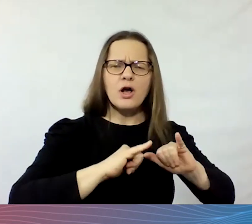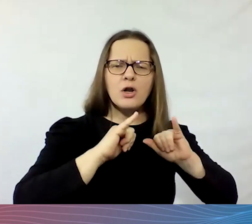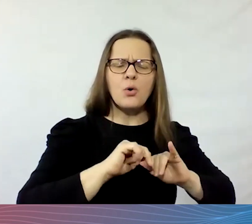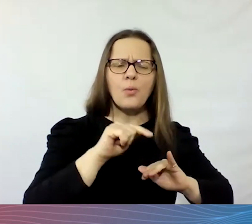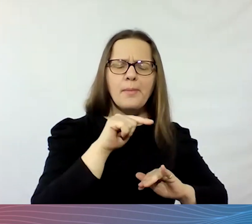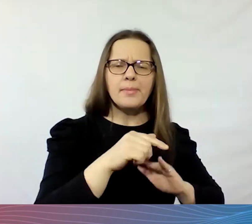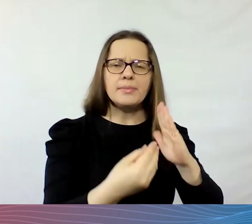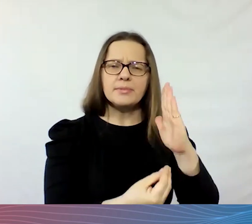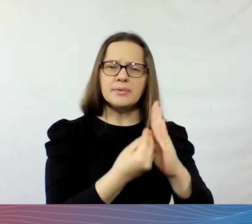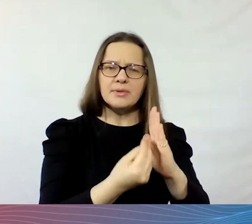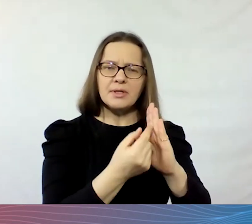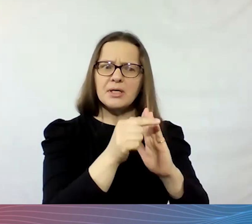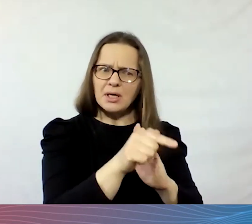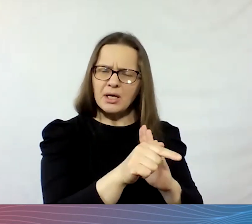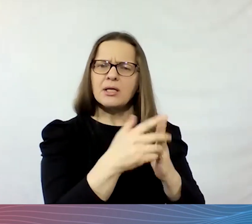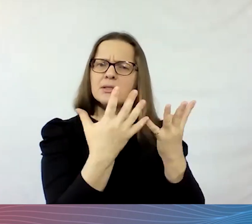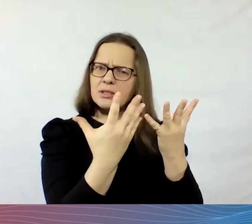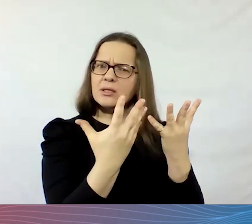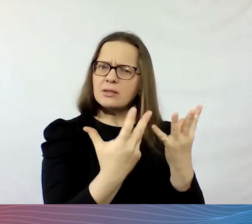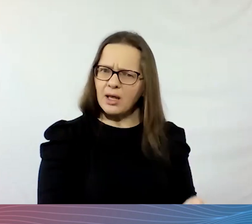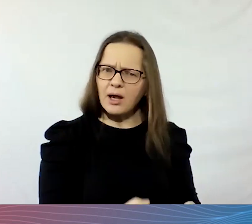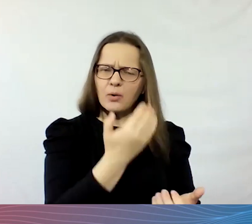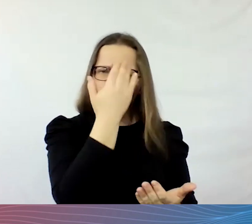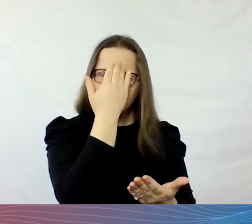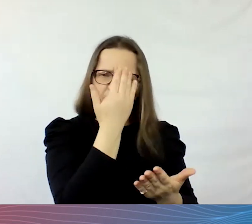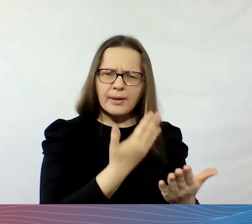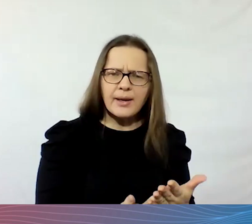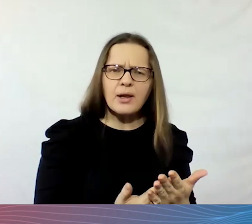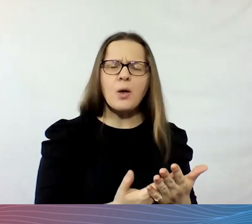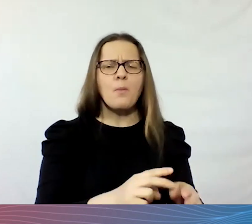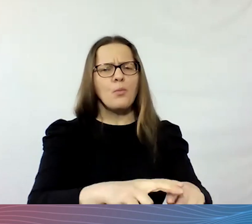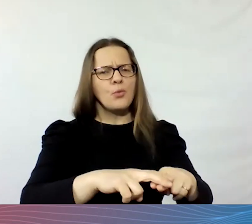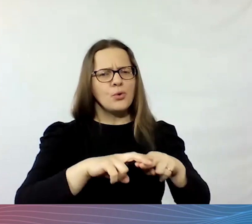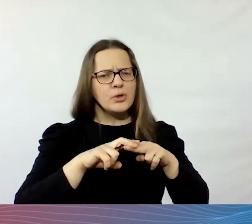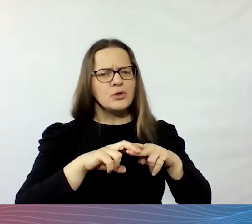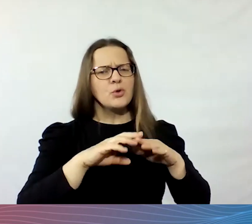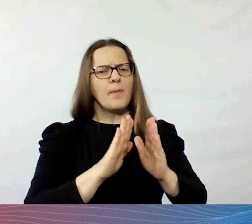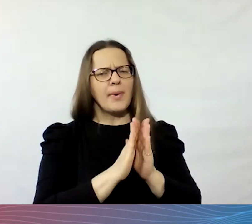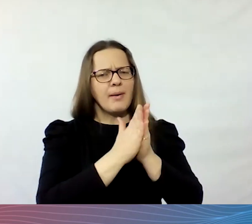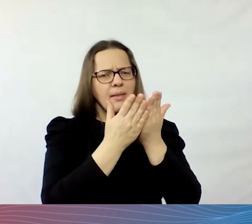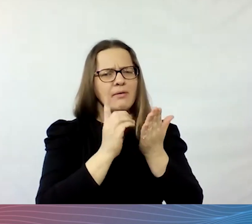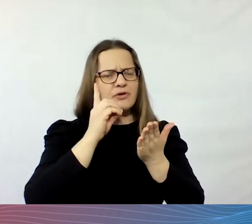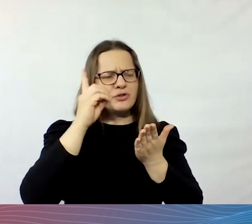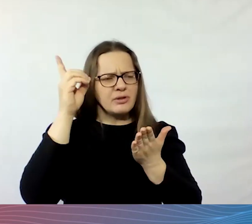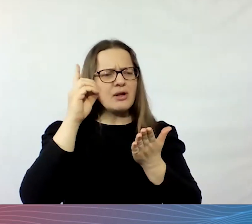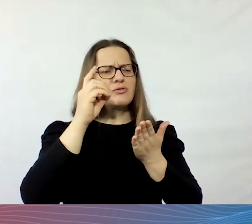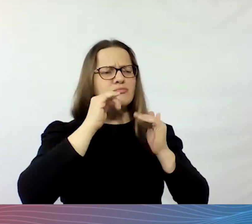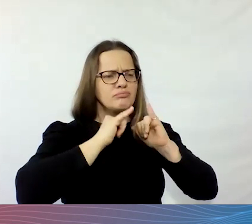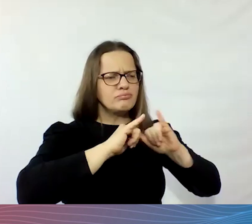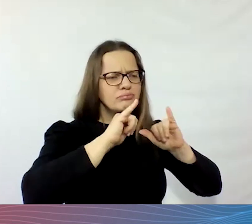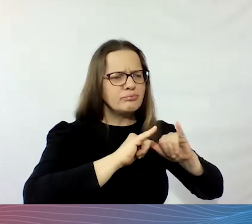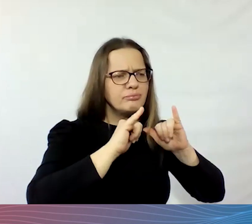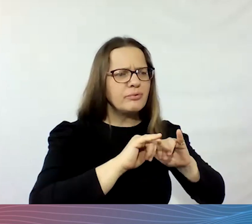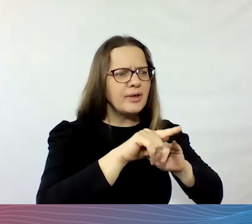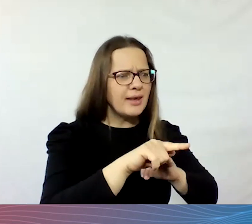Deus, e essa palavra operava eficazmente naqueles que creram.